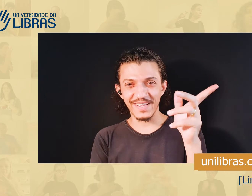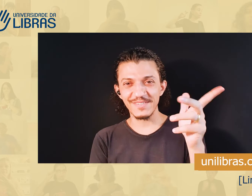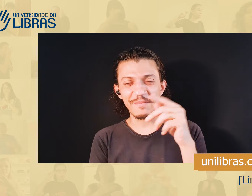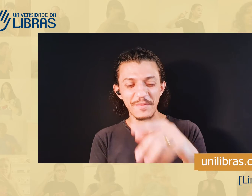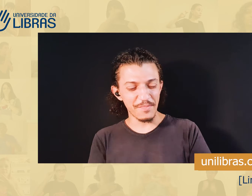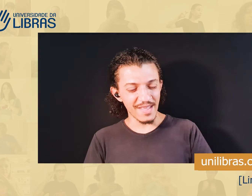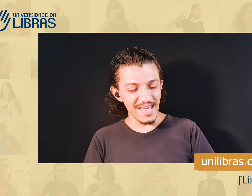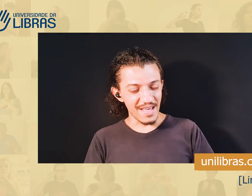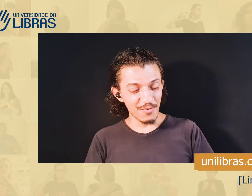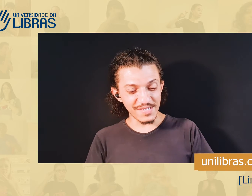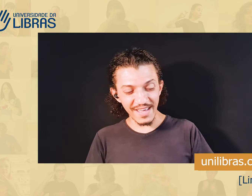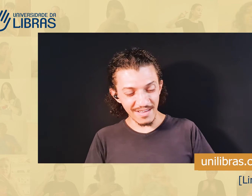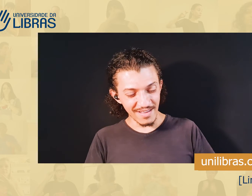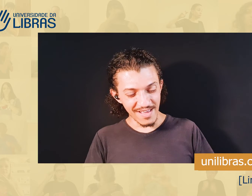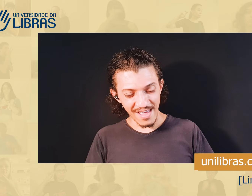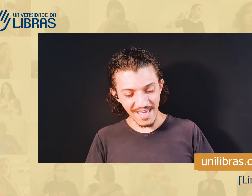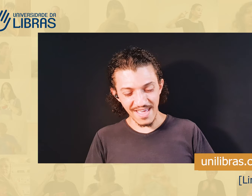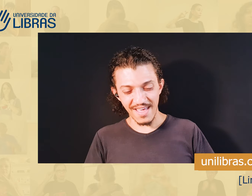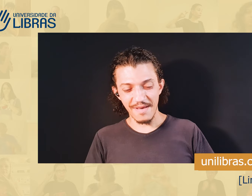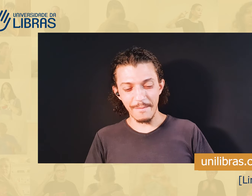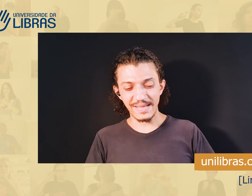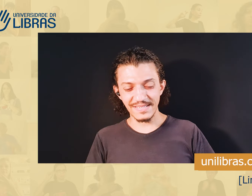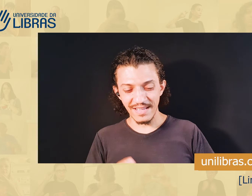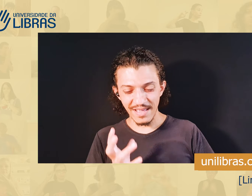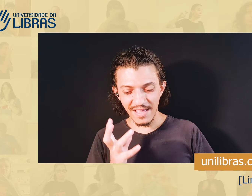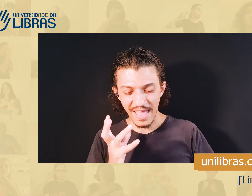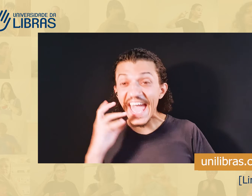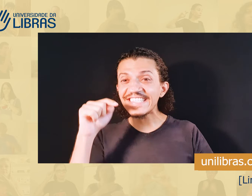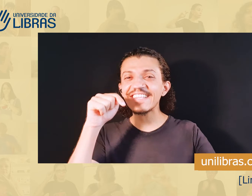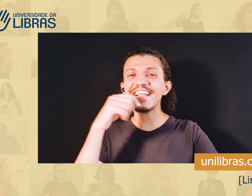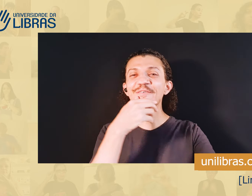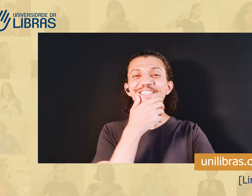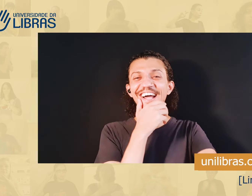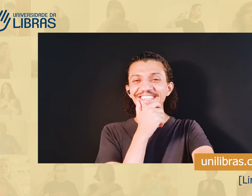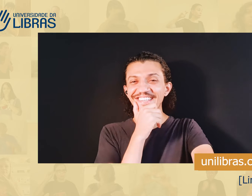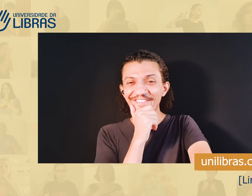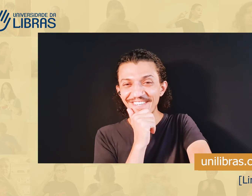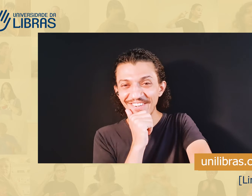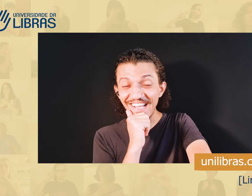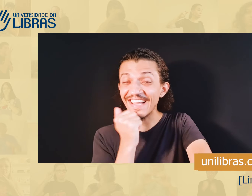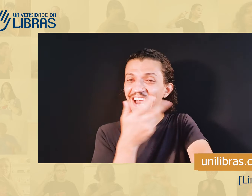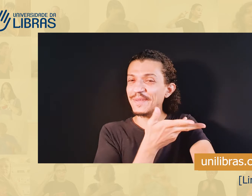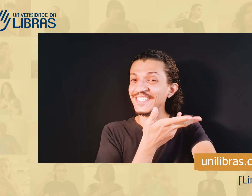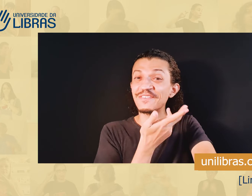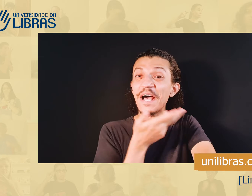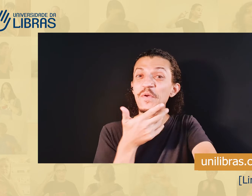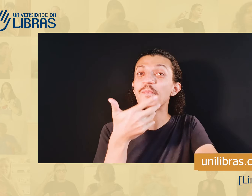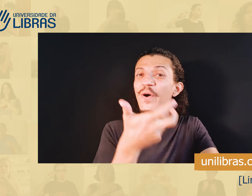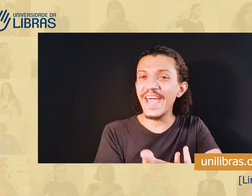sabe. Eu não sei, mas é a escrita da língua de sinais que está fazendo isso. Naquela época a gente não sabia o porquê que